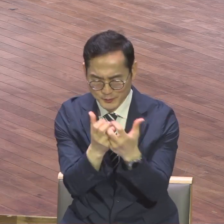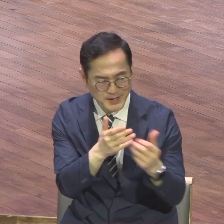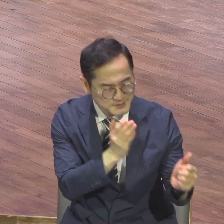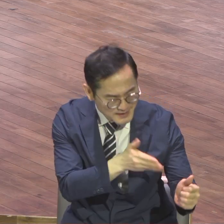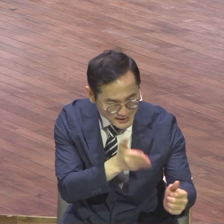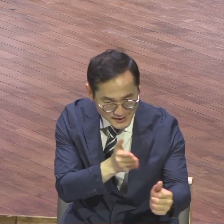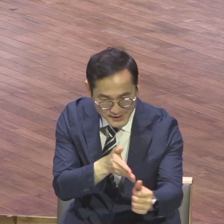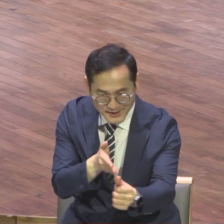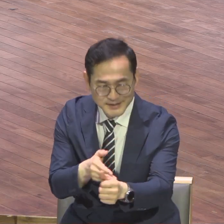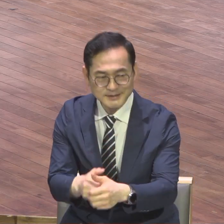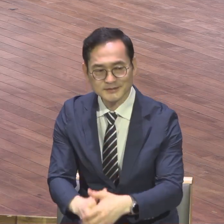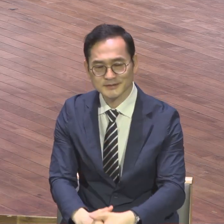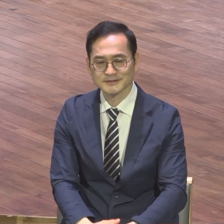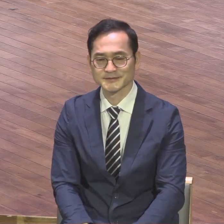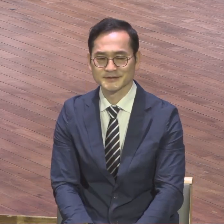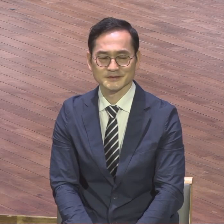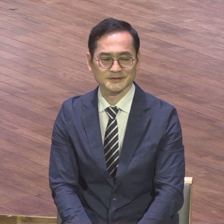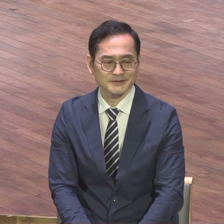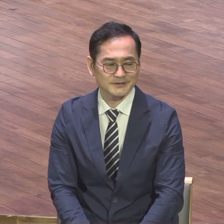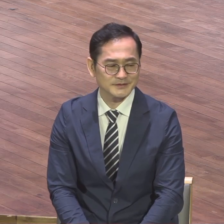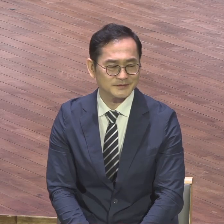충만합시다.